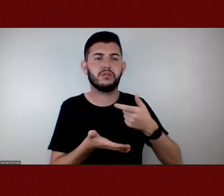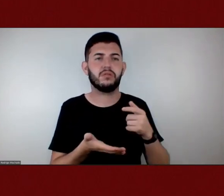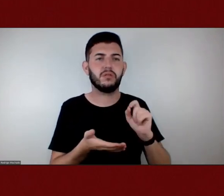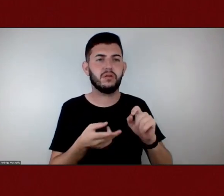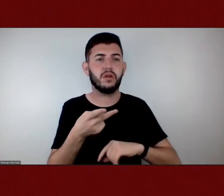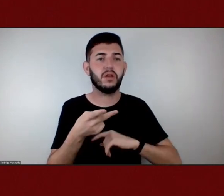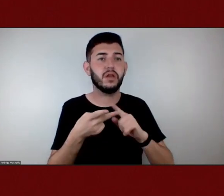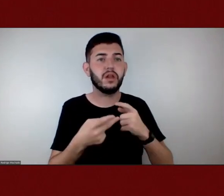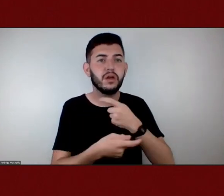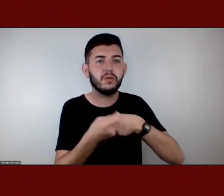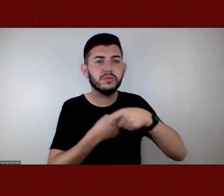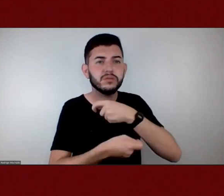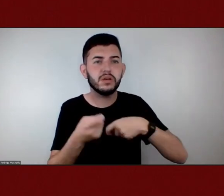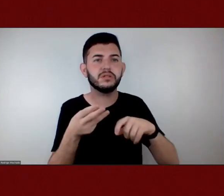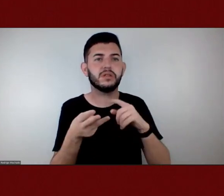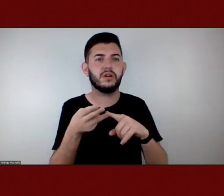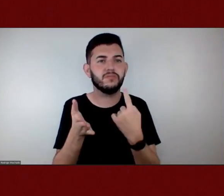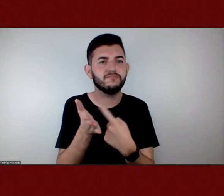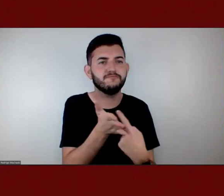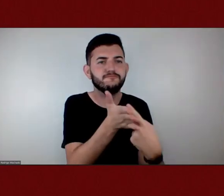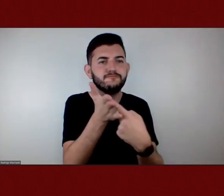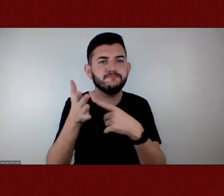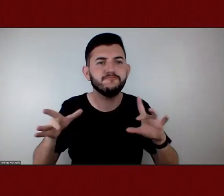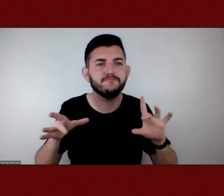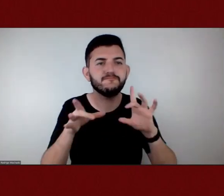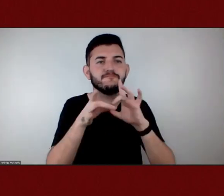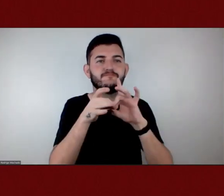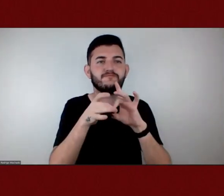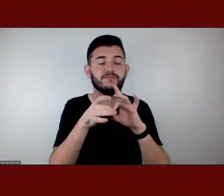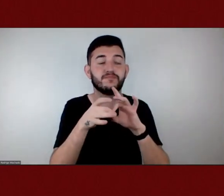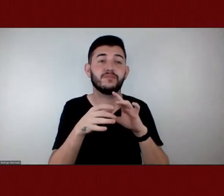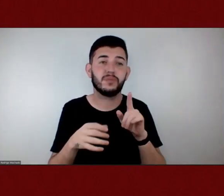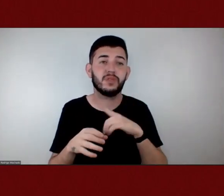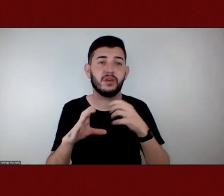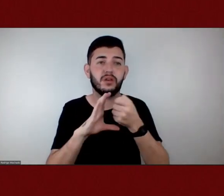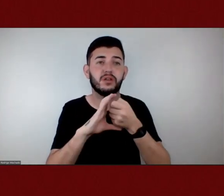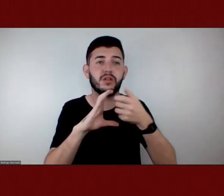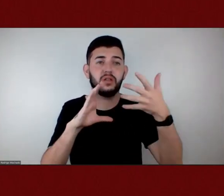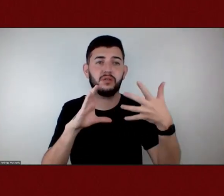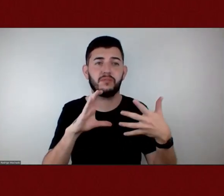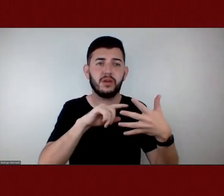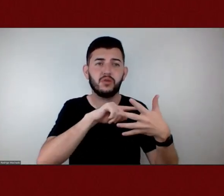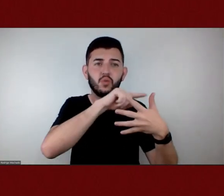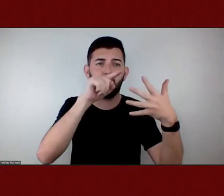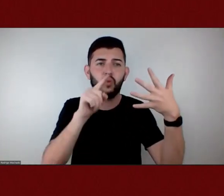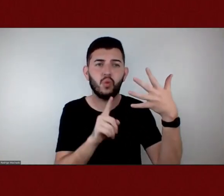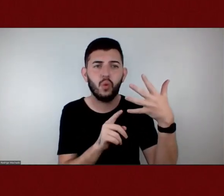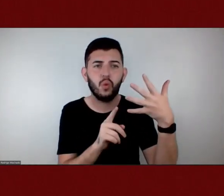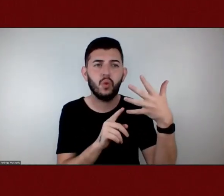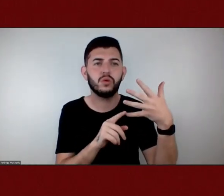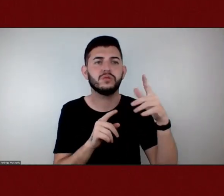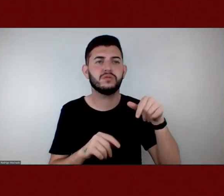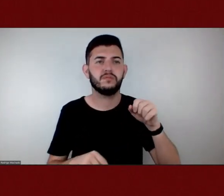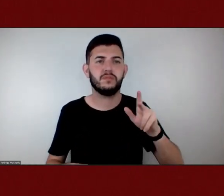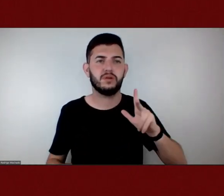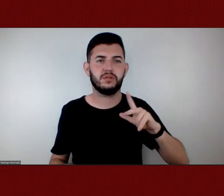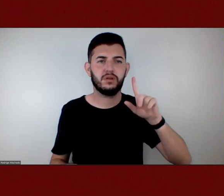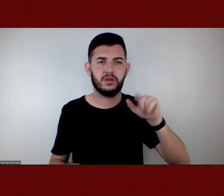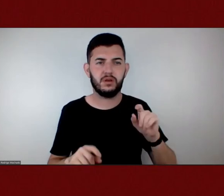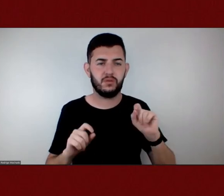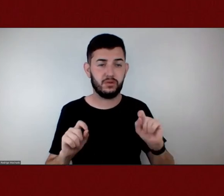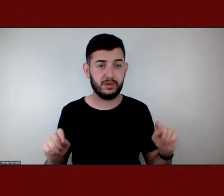alianças. E neste último aspecto, em particular, o percurso do Partidão tem